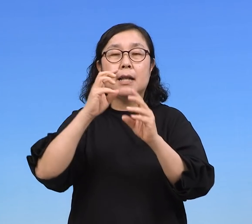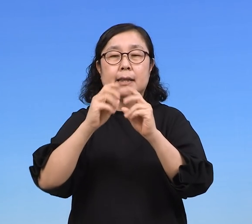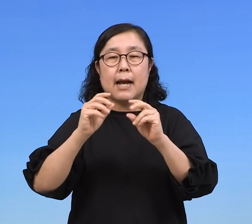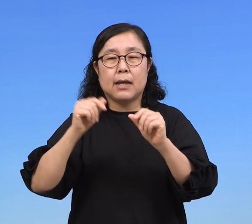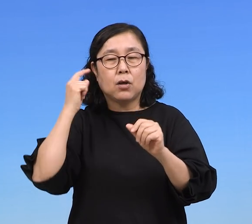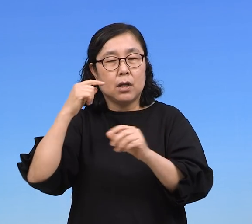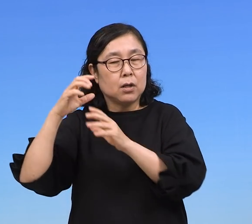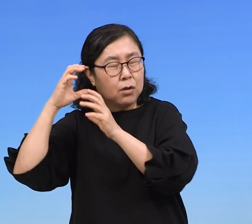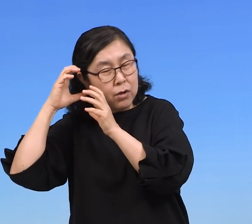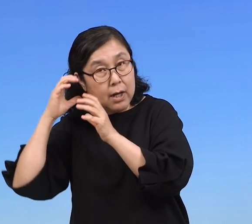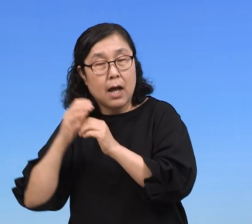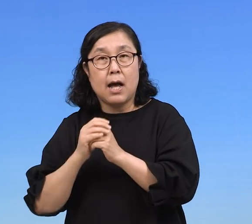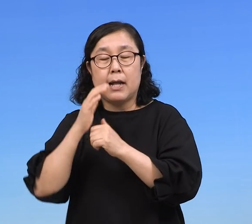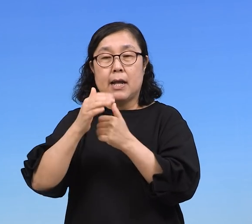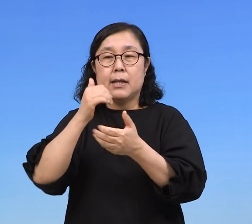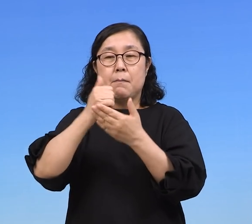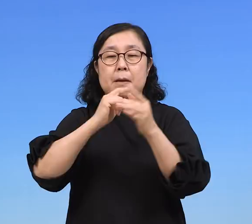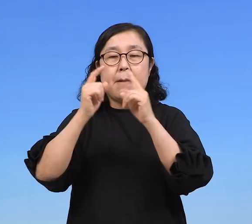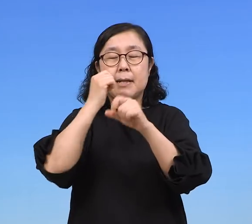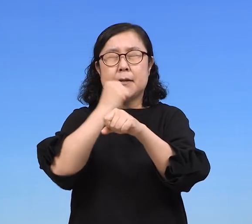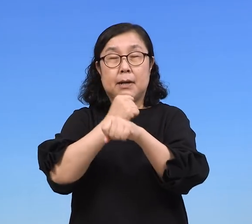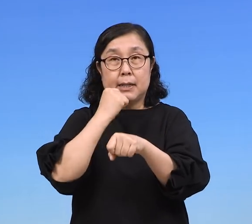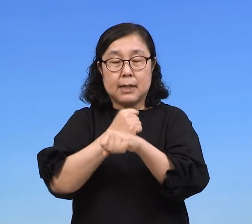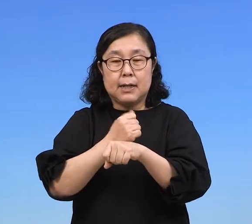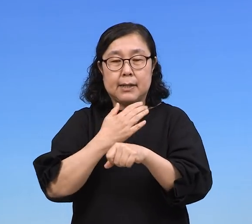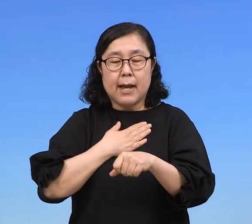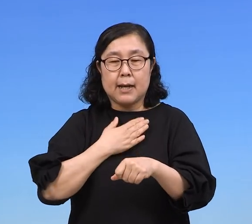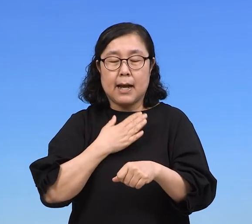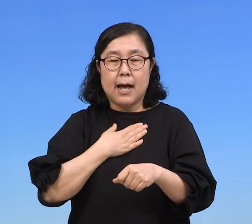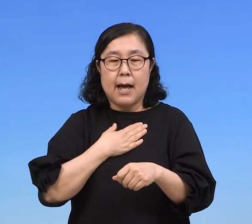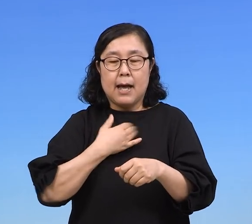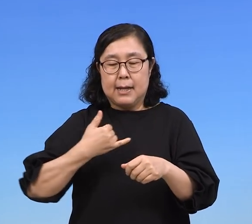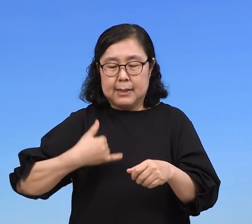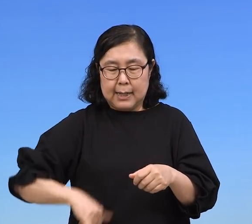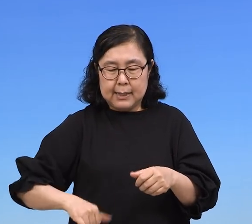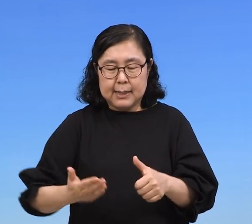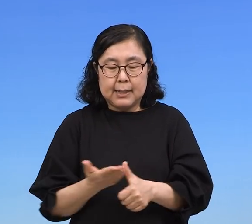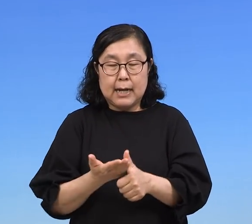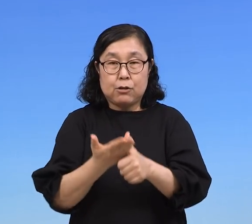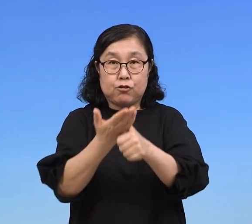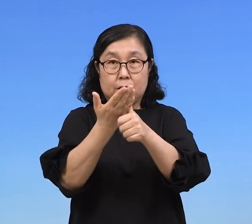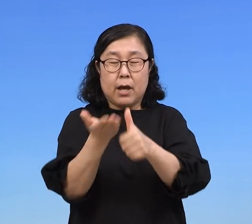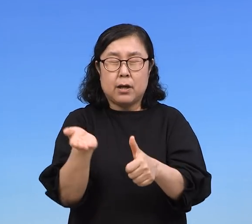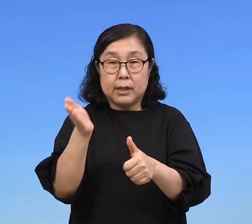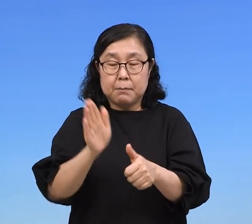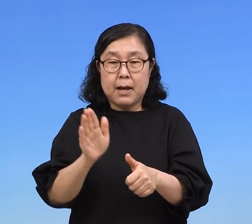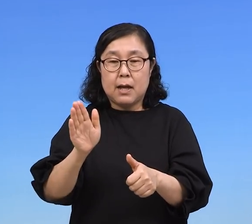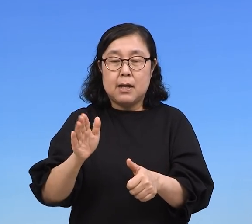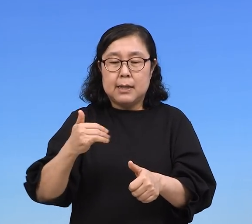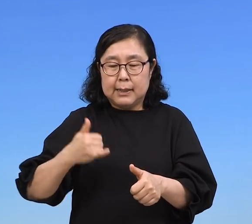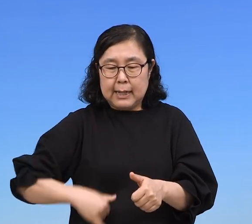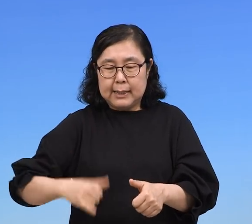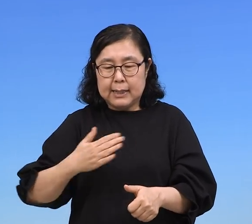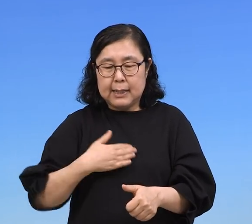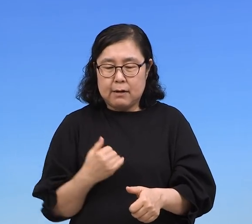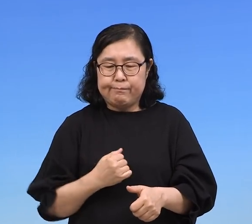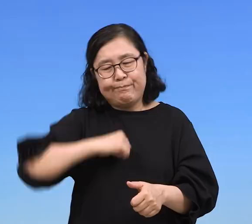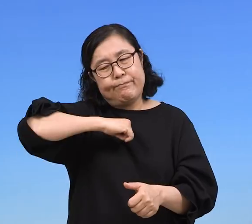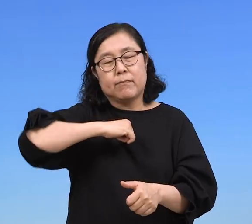들으라, 땅이여 귀를 기울이라. 여호와께서 말씀하시기를 내가 자식을 양육하였거늘 그들이